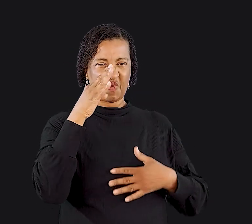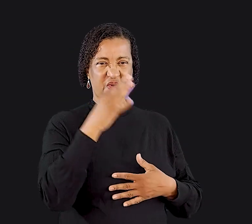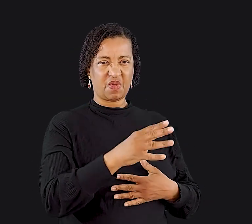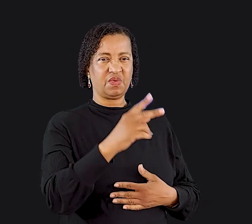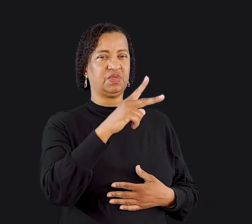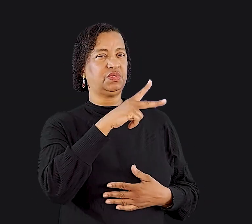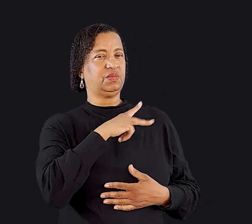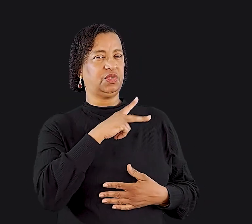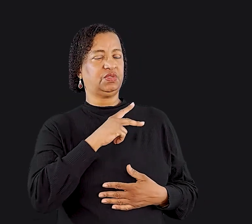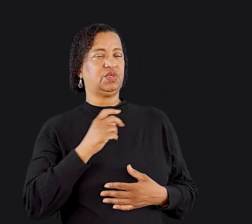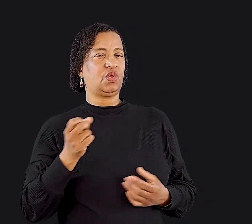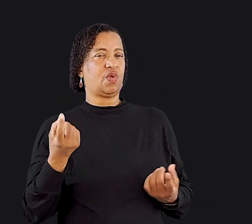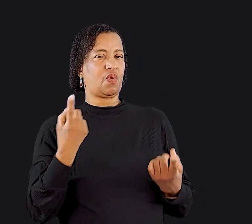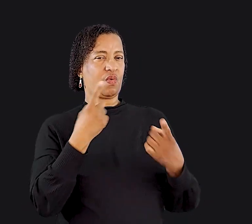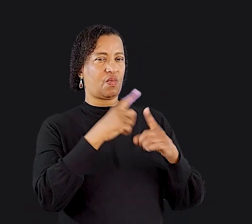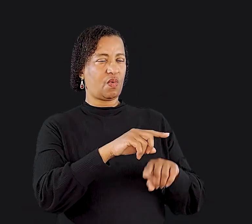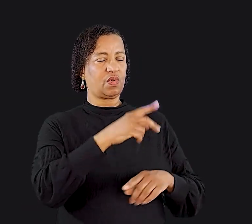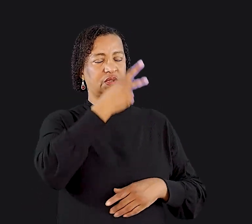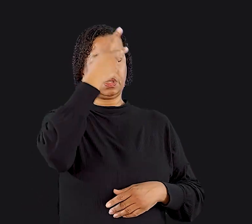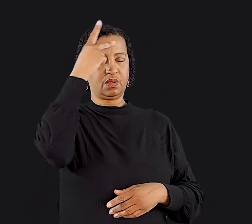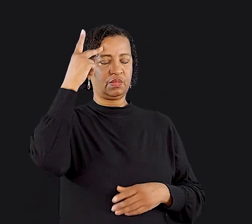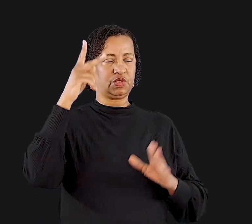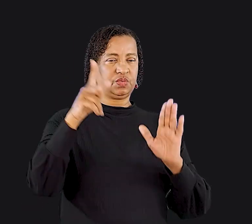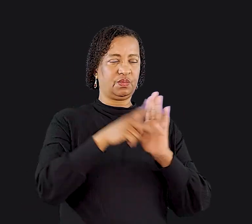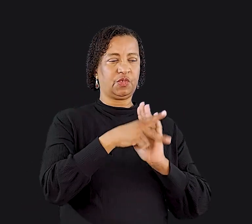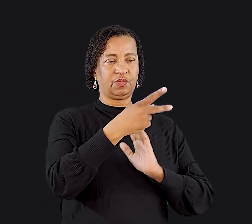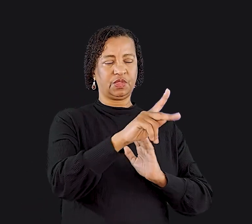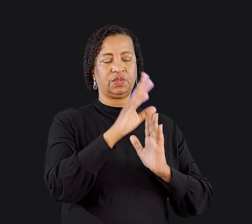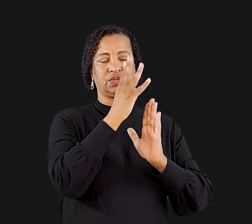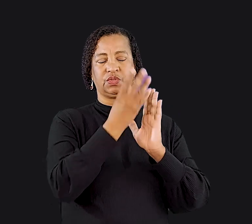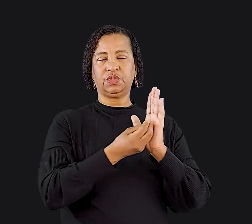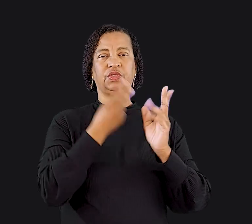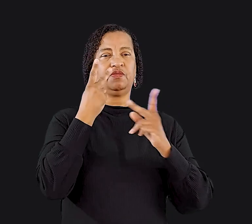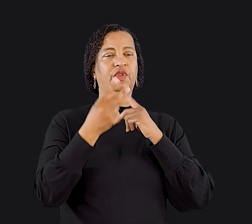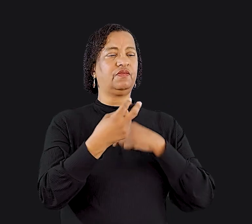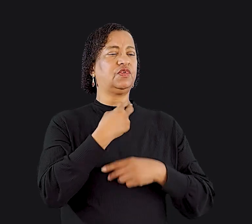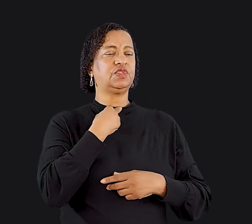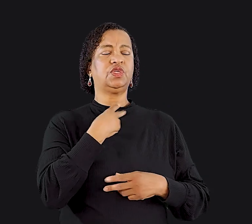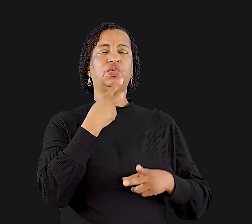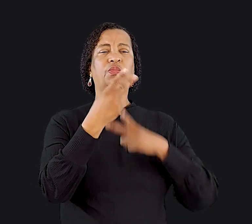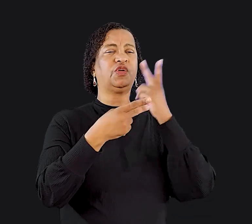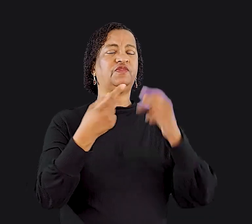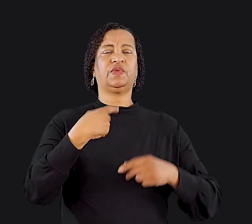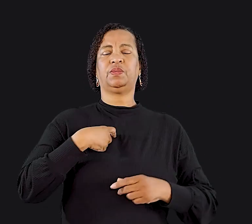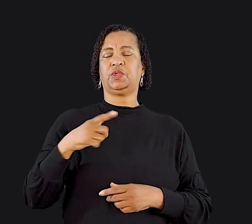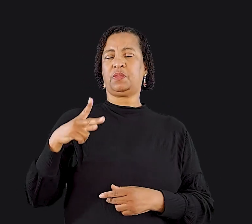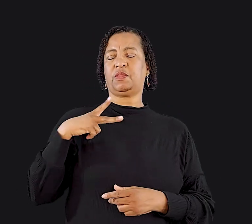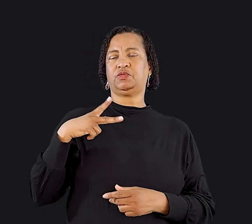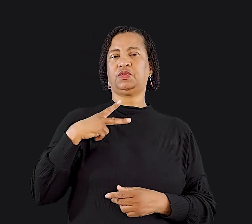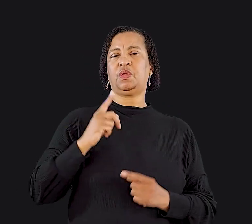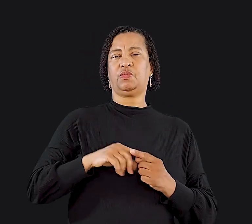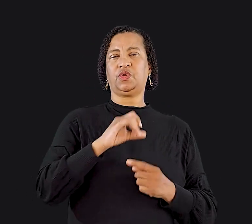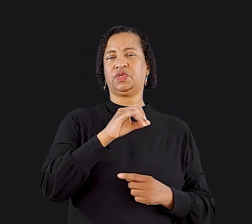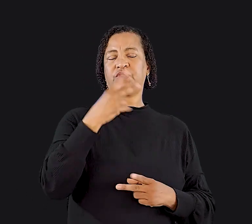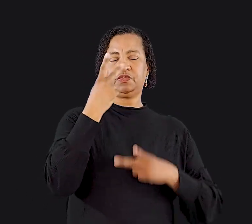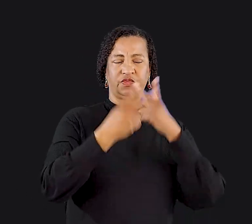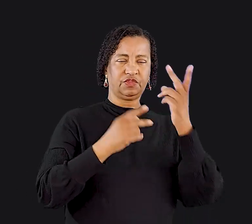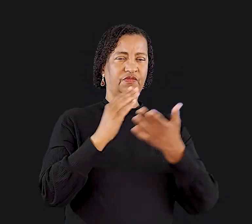em particular contra o senhor fulano da sua igreja, diga: você não pode dizer nada para mim em particular, porque se você for falar